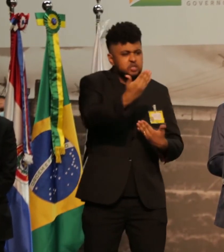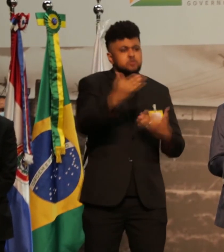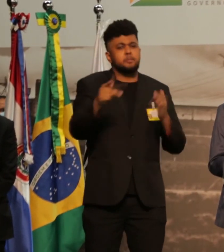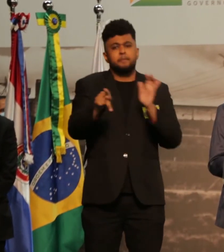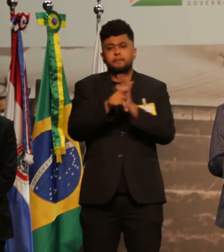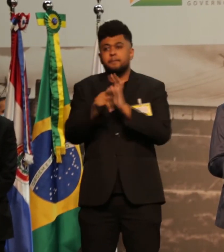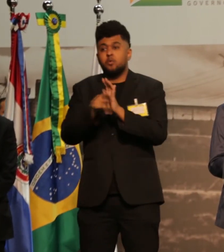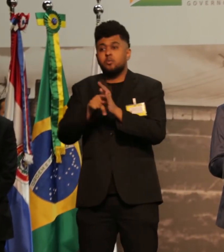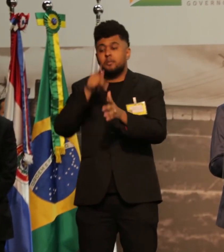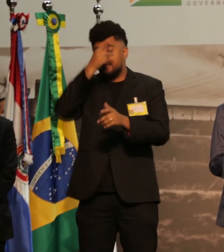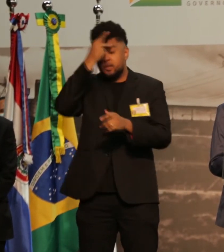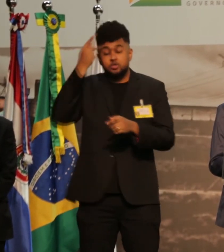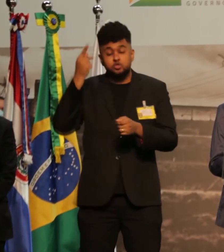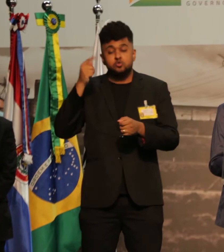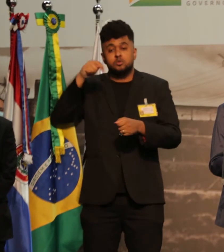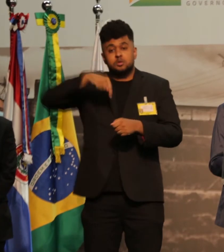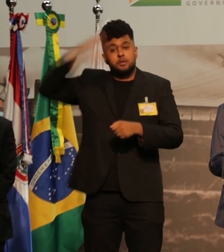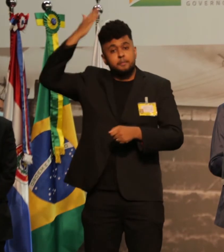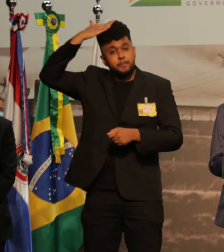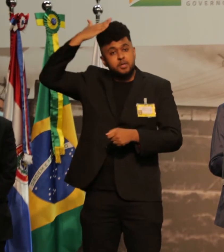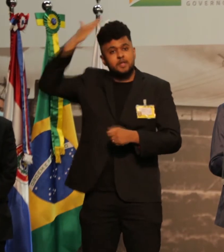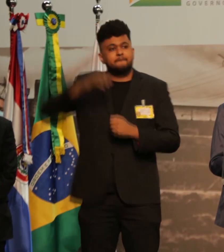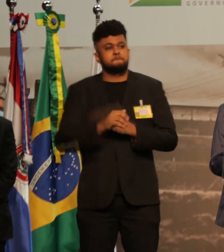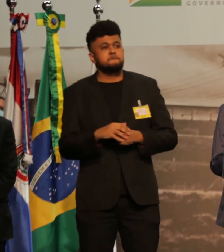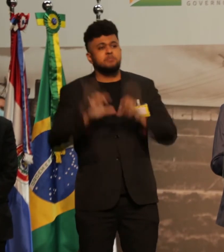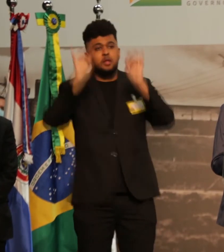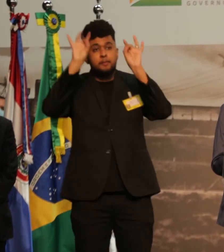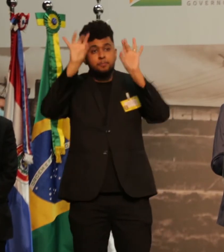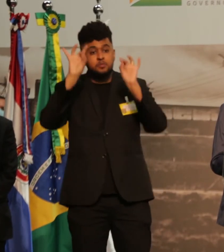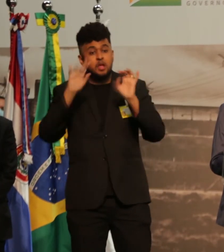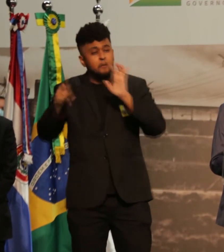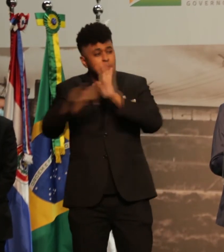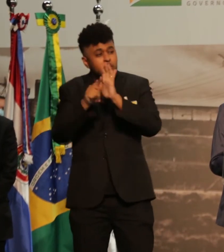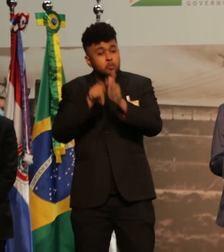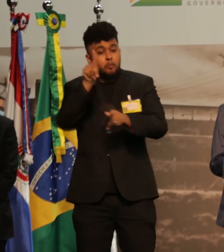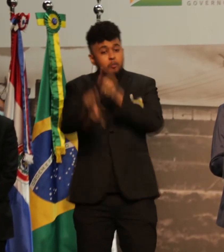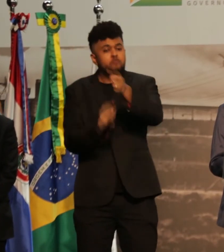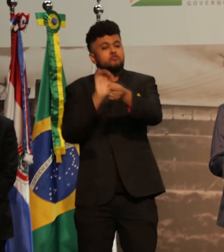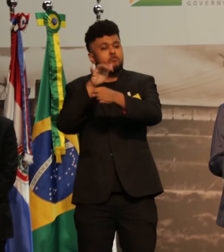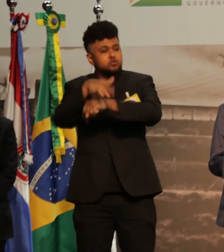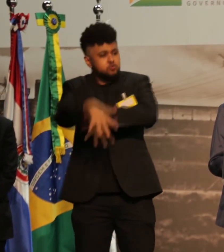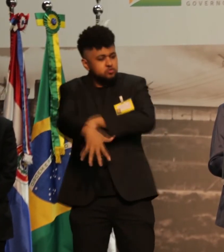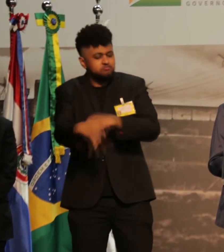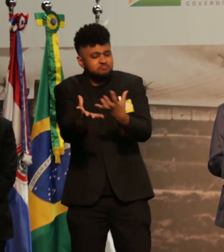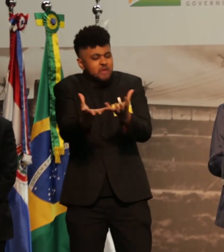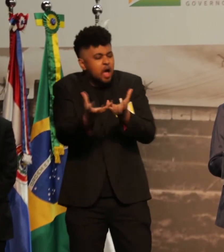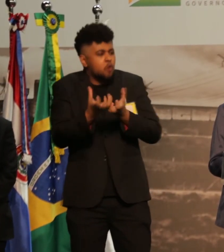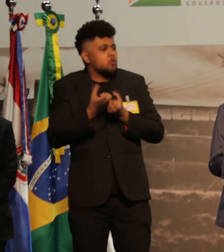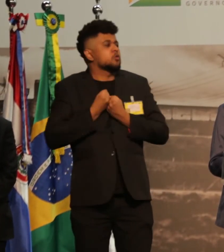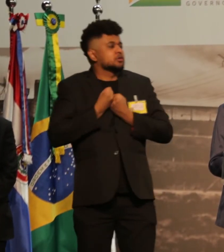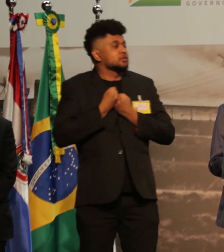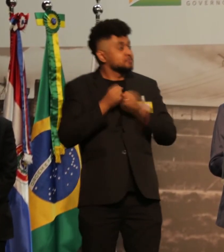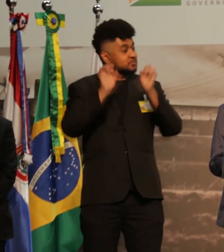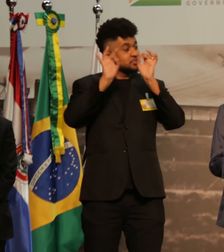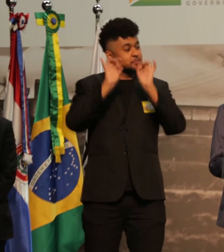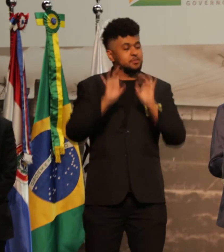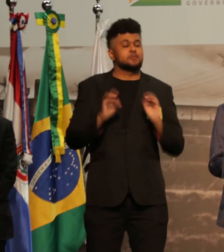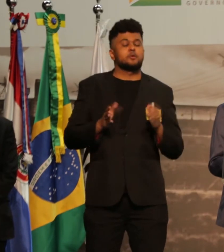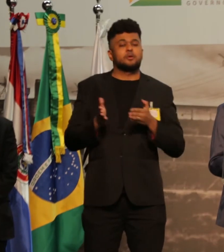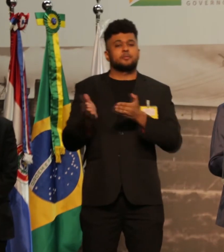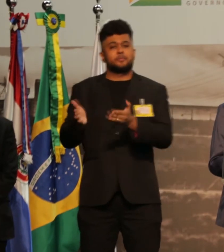conterrâneos do estado do Paraná, especialmente aos iguaçuenses, que me acolheram e me adotaram com especial